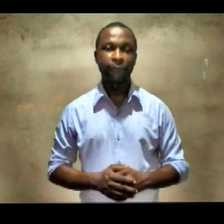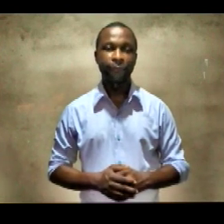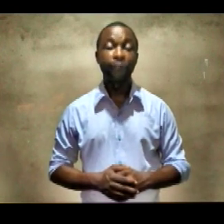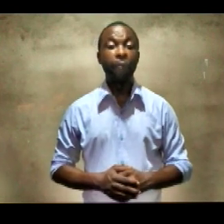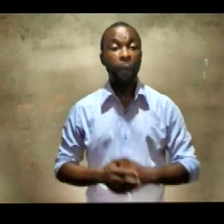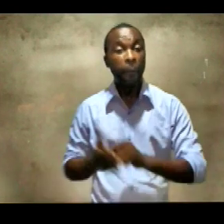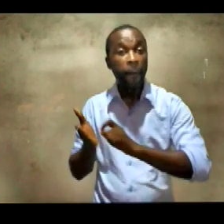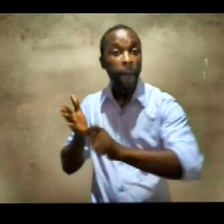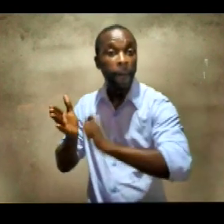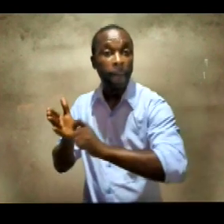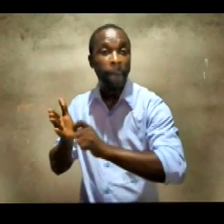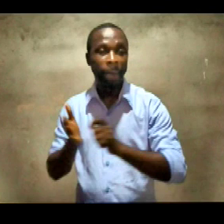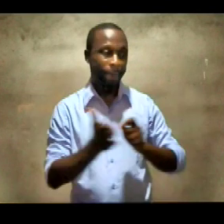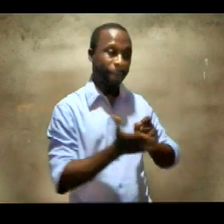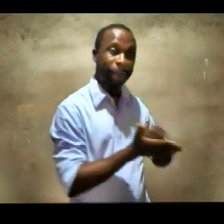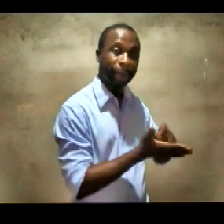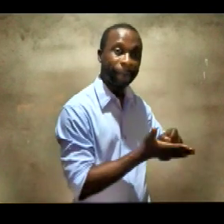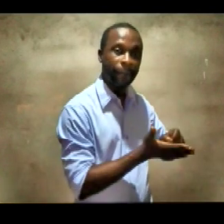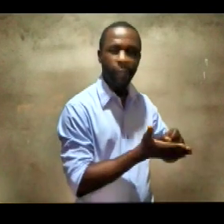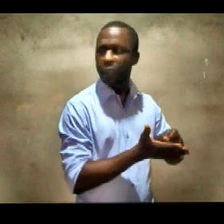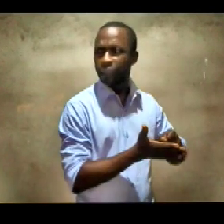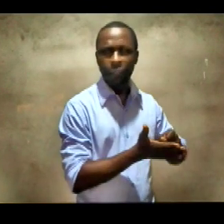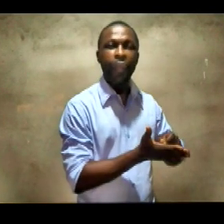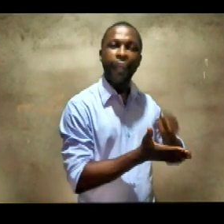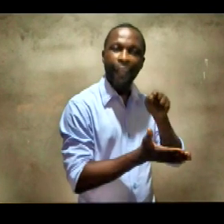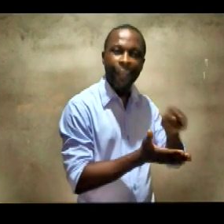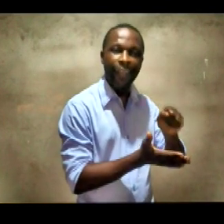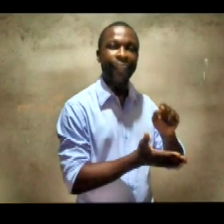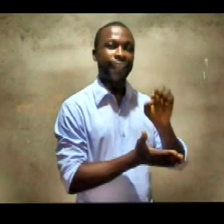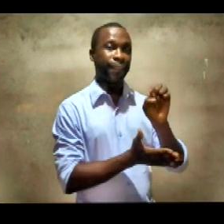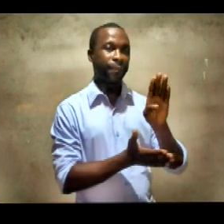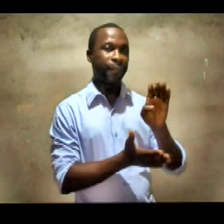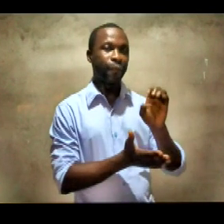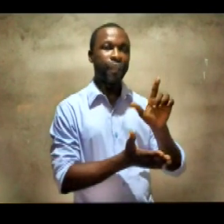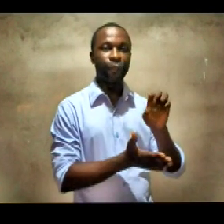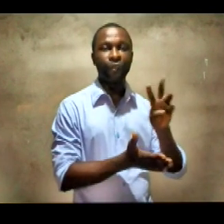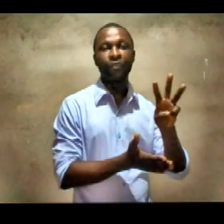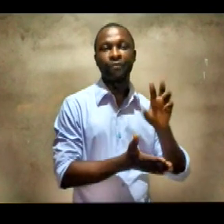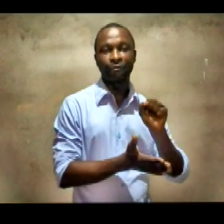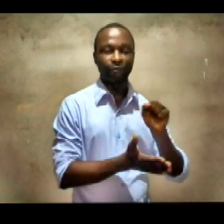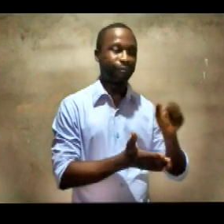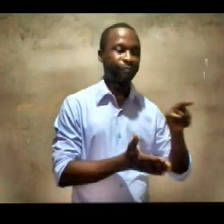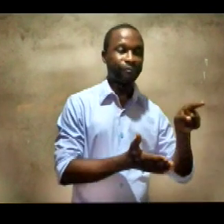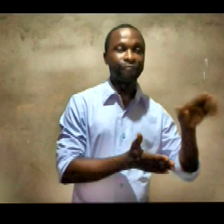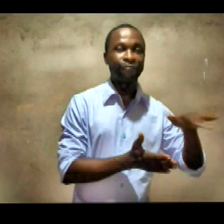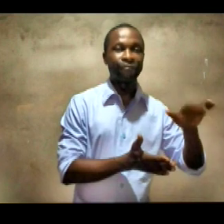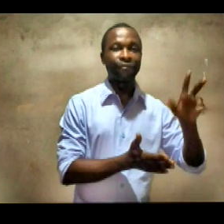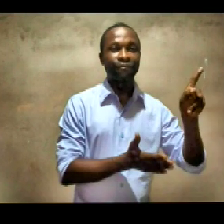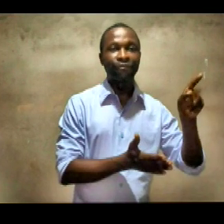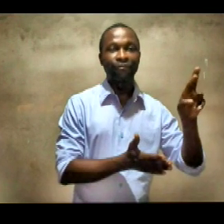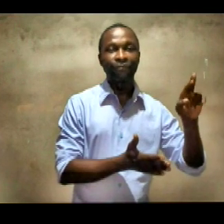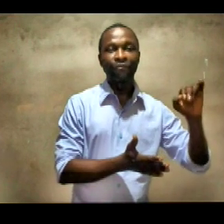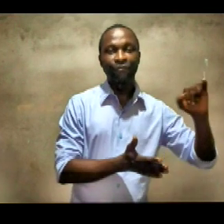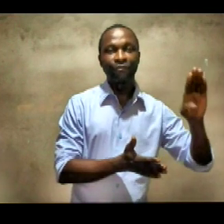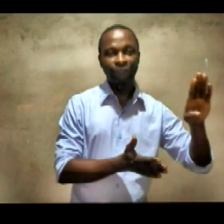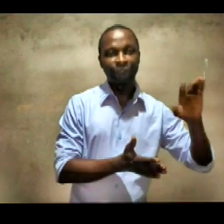Le premier contrat signé fut celui de la route Ebolova à Comme-de Kribi. Il comprenait les aspects techniques et financiers tels